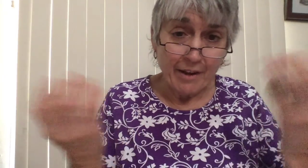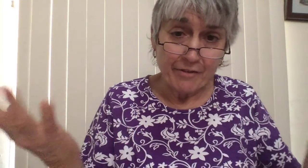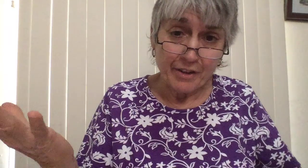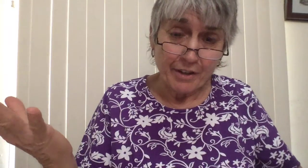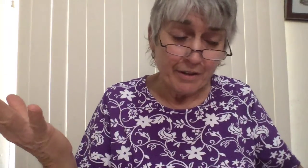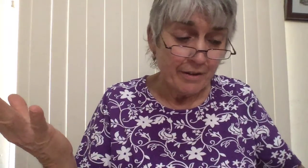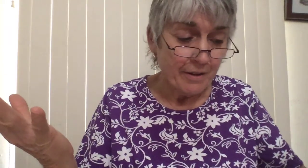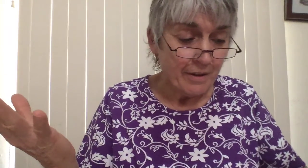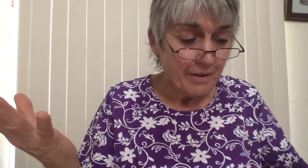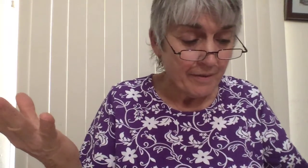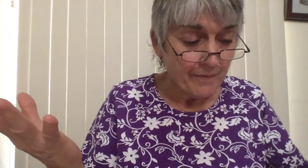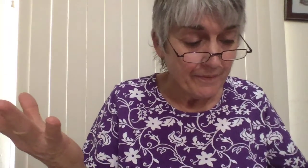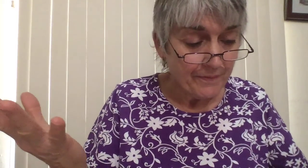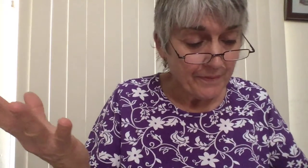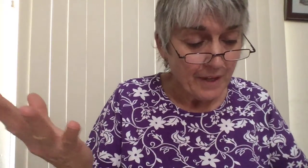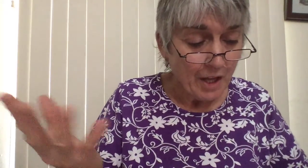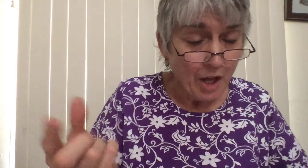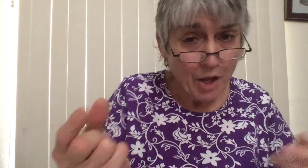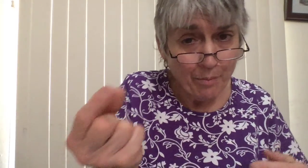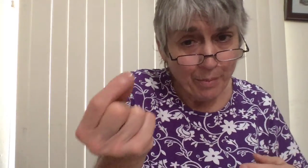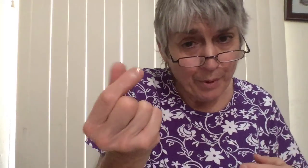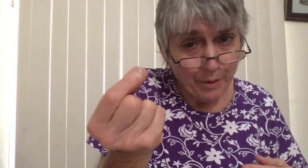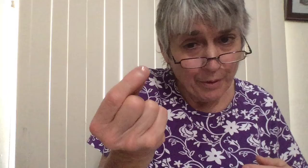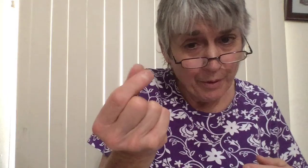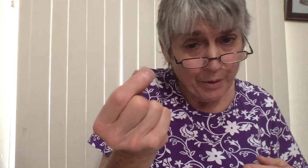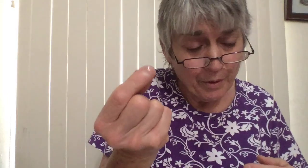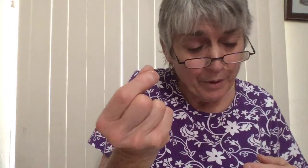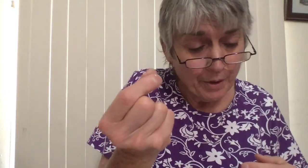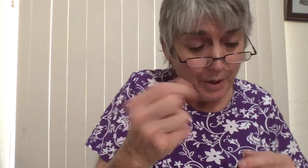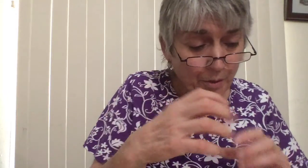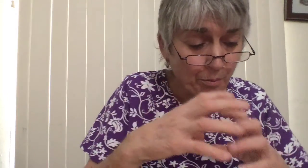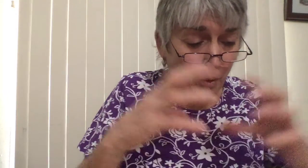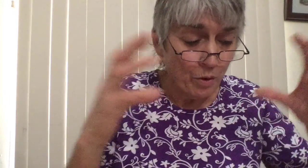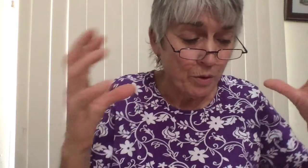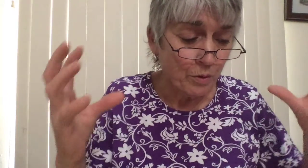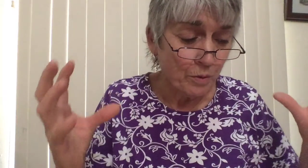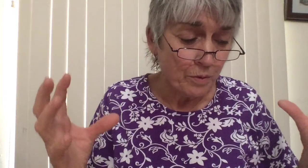enlève, un peu, beaucoup,